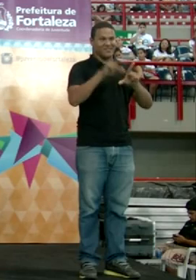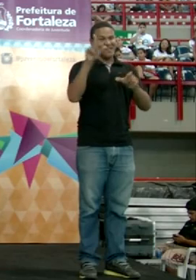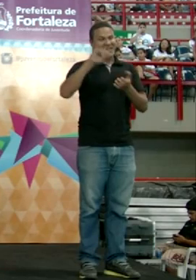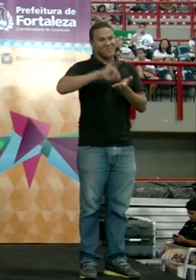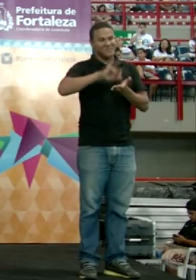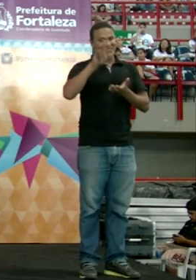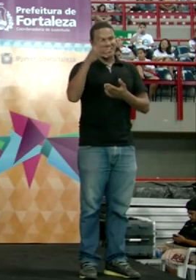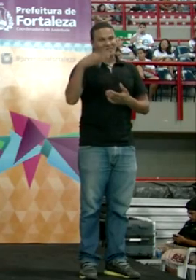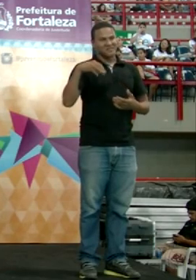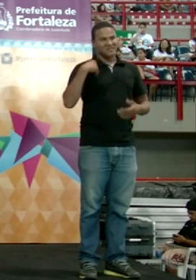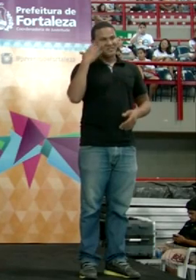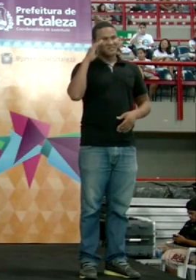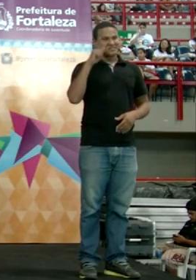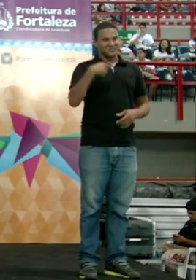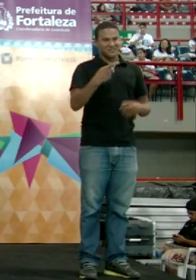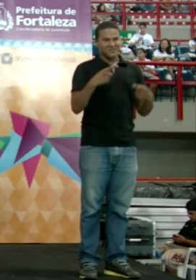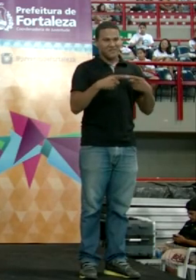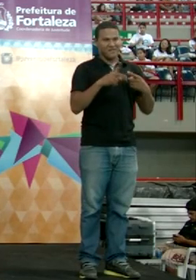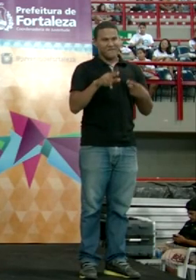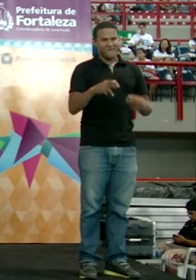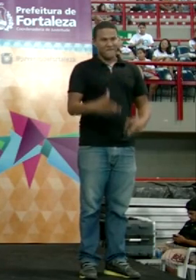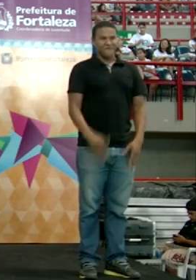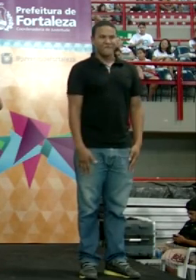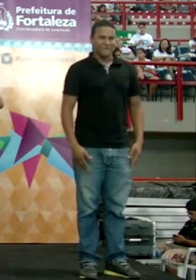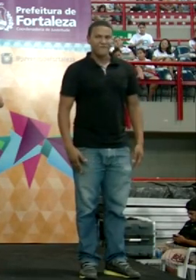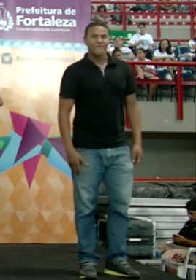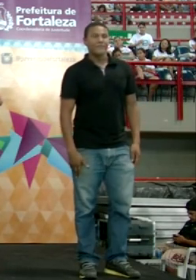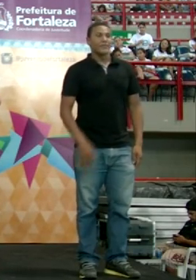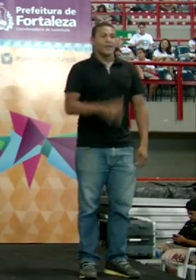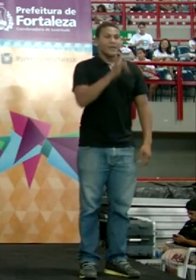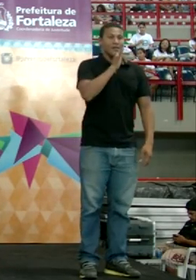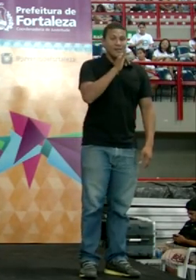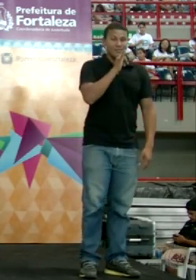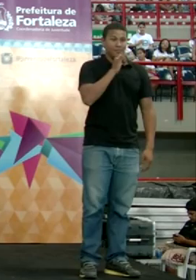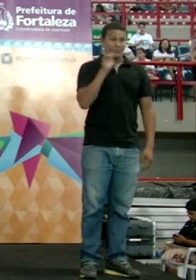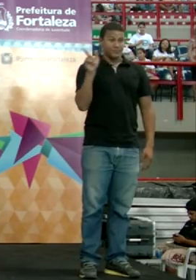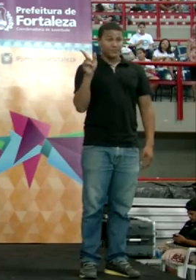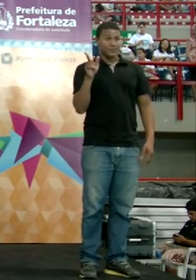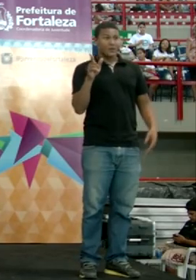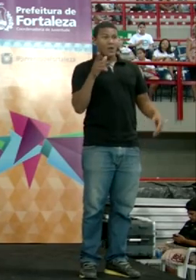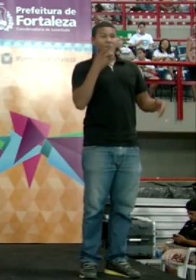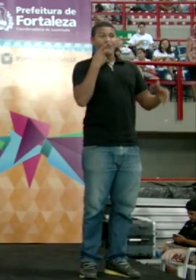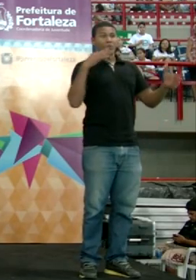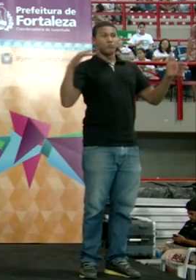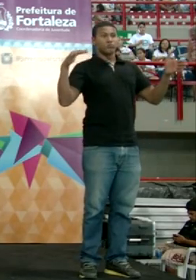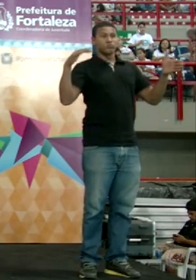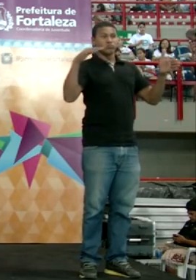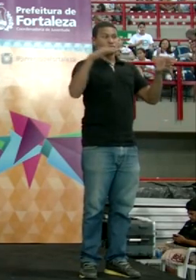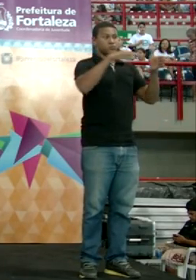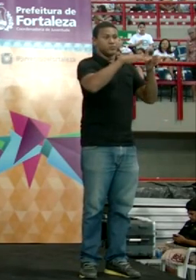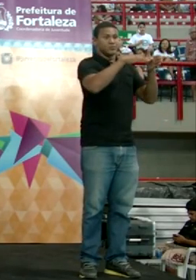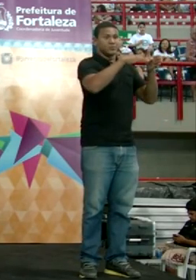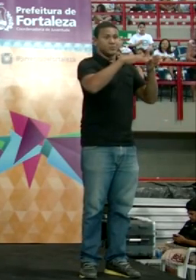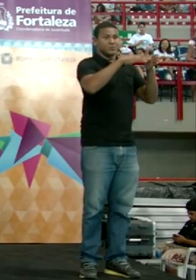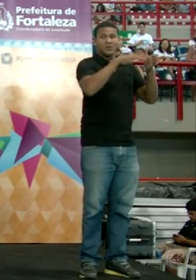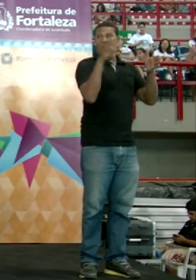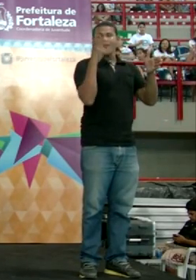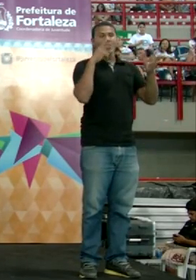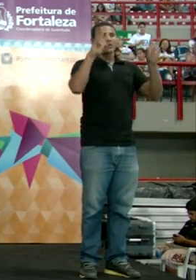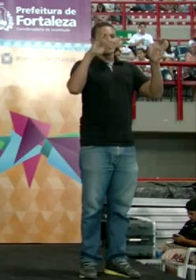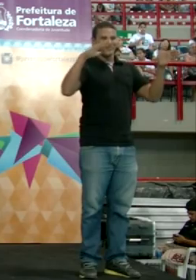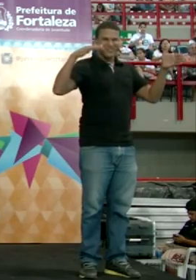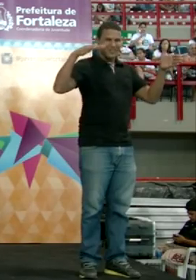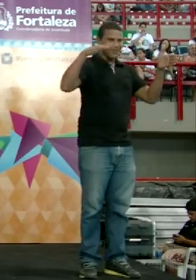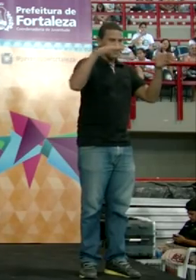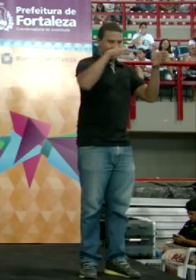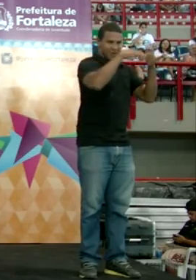falei. Na hora que você constrói a barragem, a água bate na barragem e se espalha, né? E aí vai alagar extensas áreas, e daí